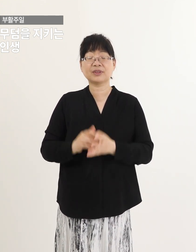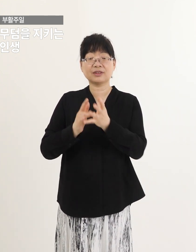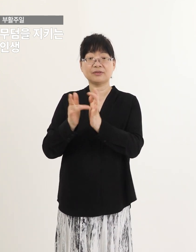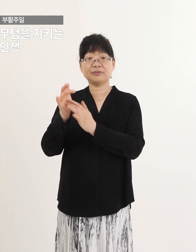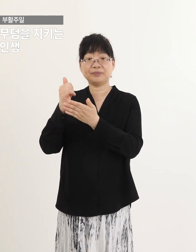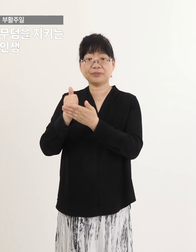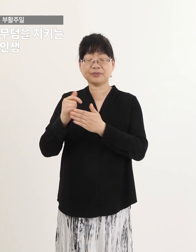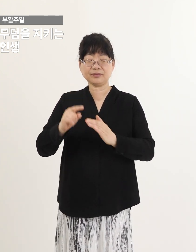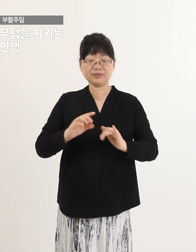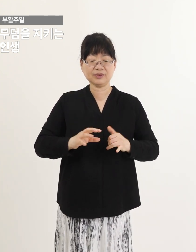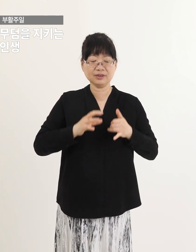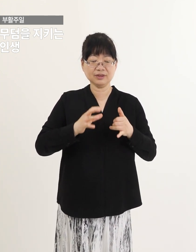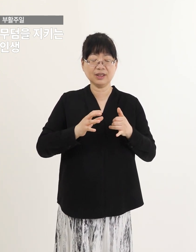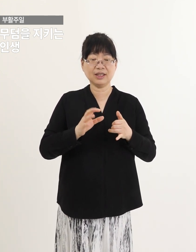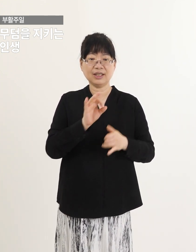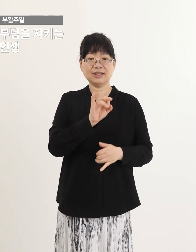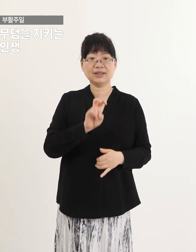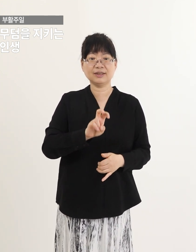예수님은 이 땅에